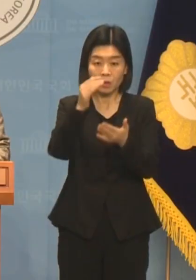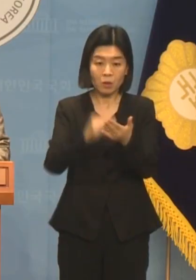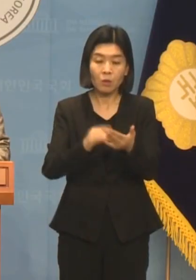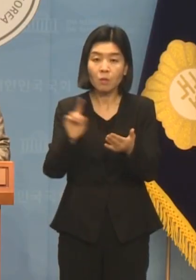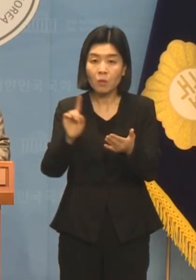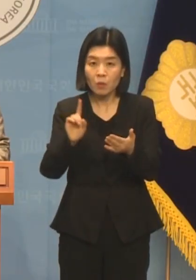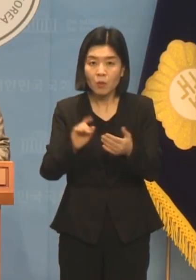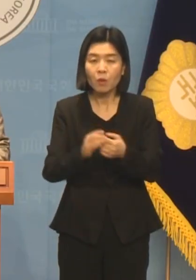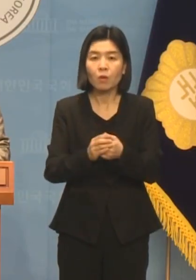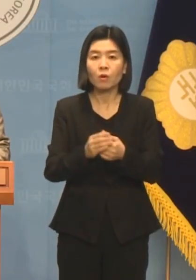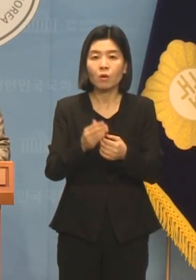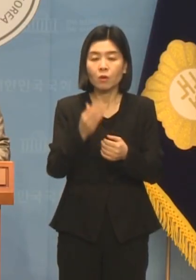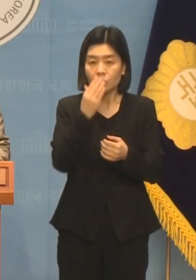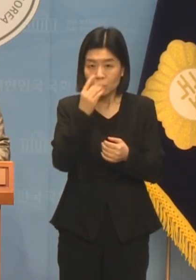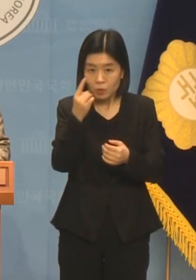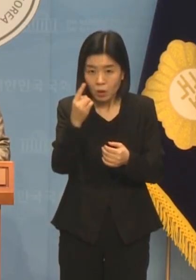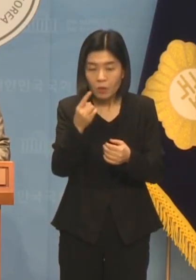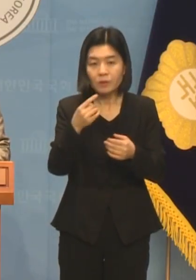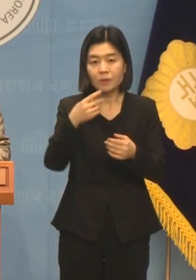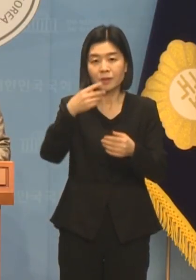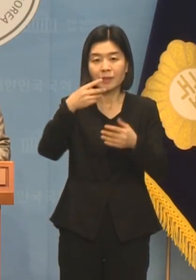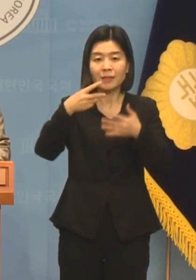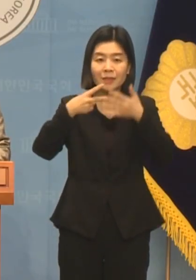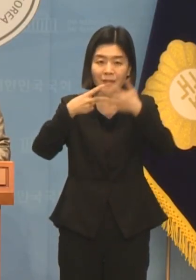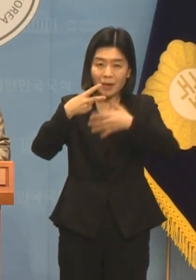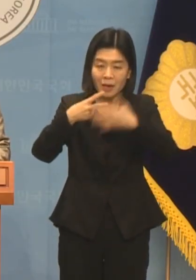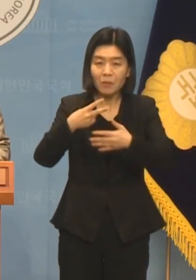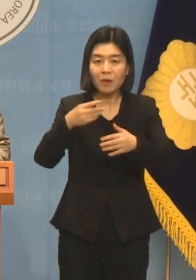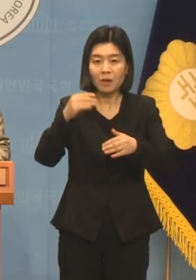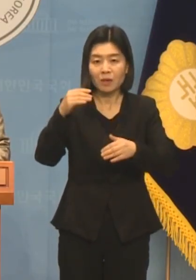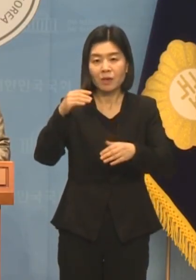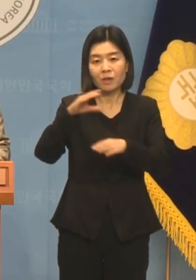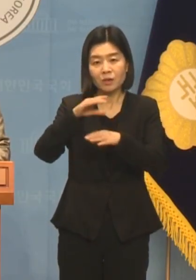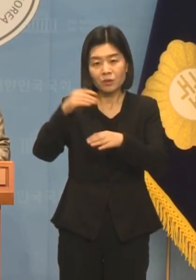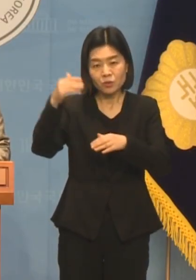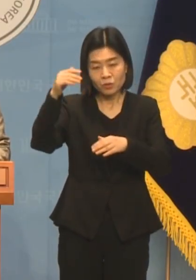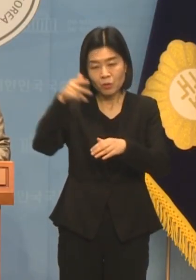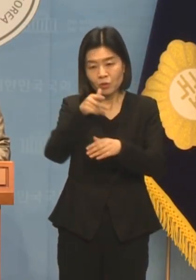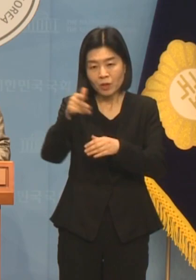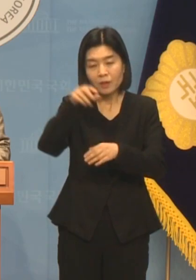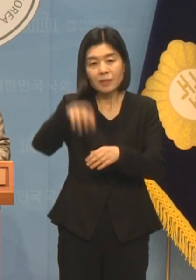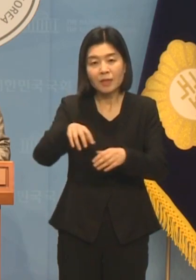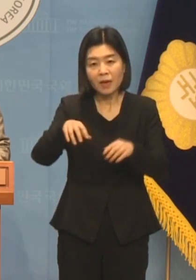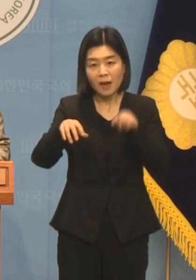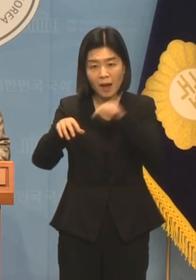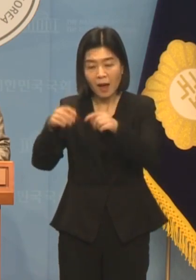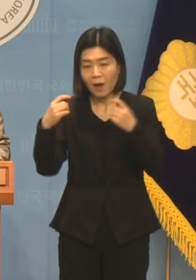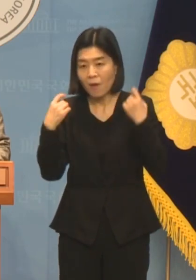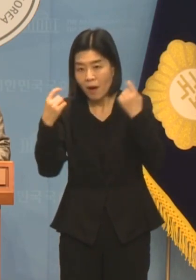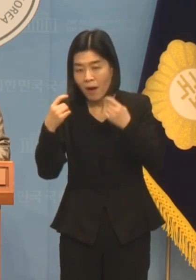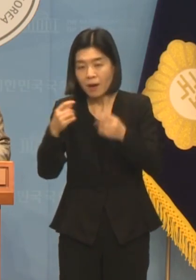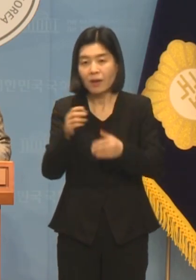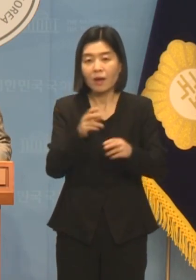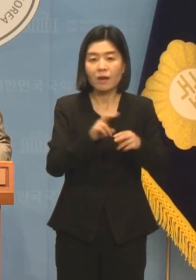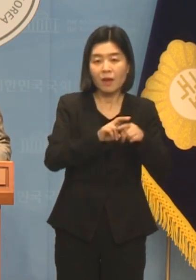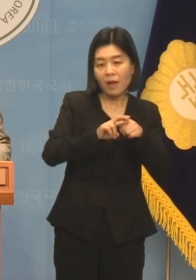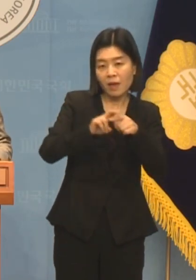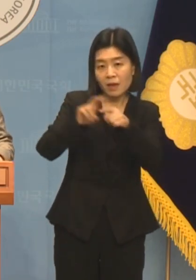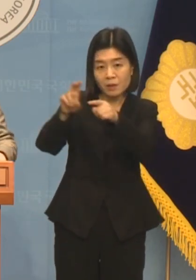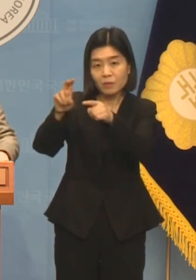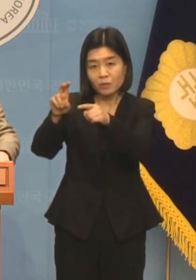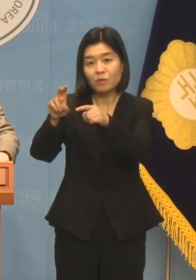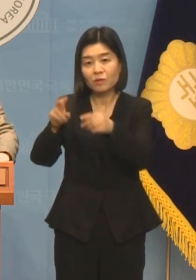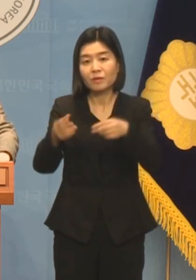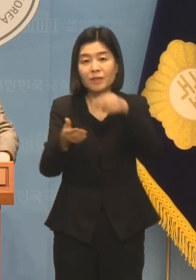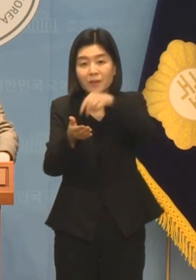보면은 순천 드라마 촬영장 관광, 케이블카 탑승 등 관광 비용으로 회원 역량